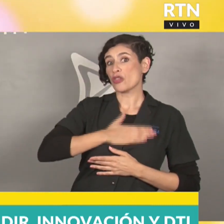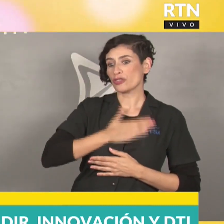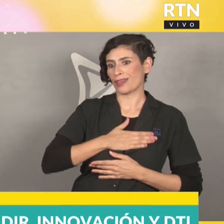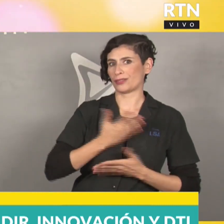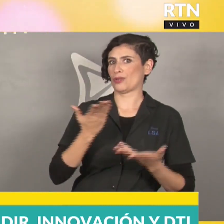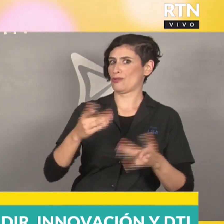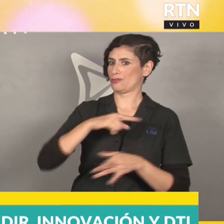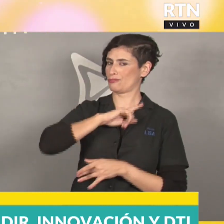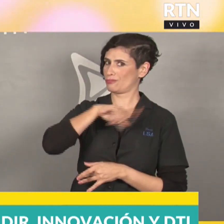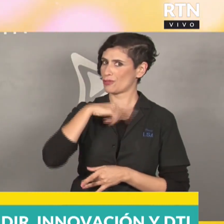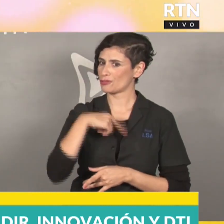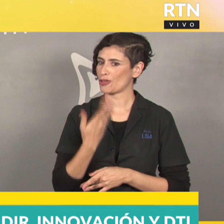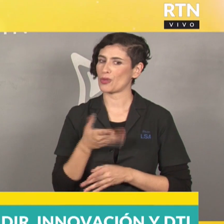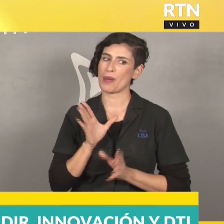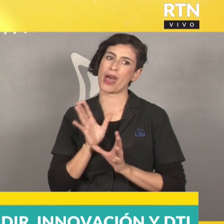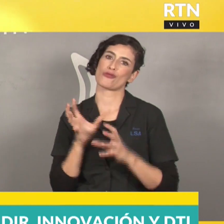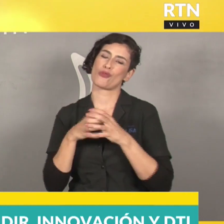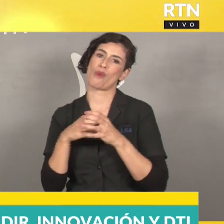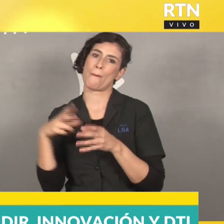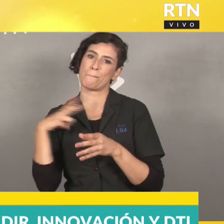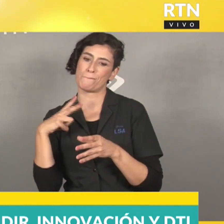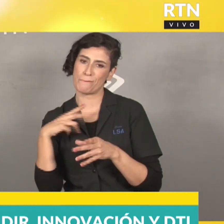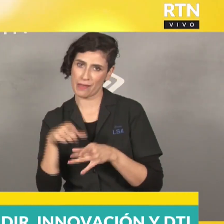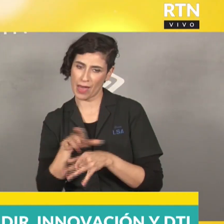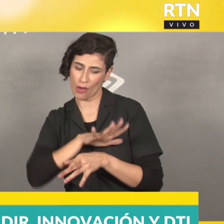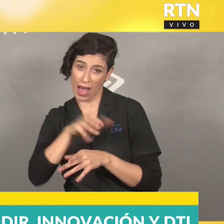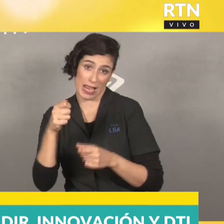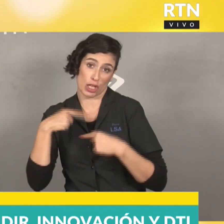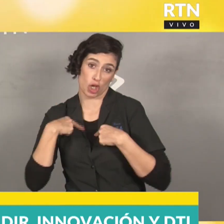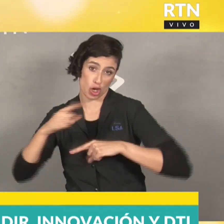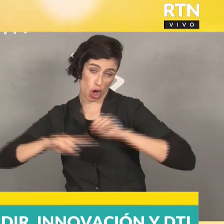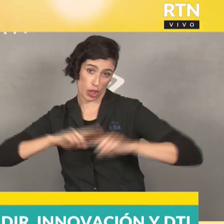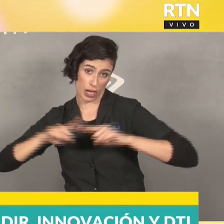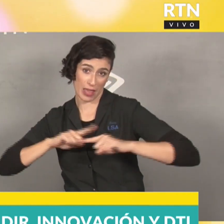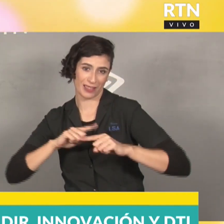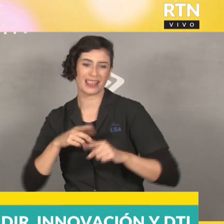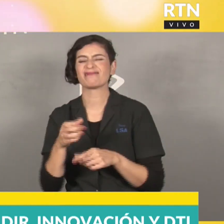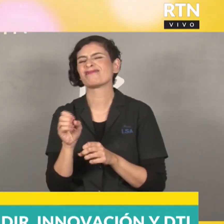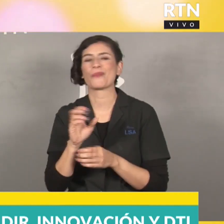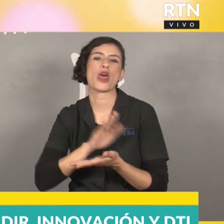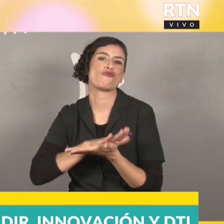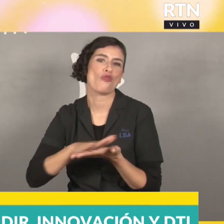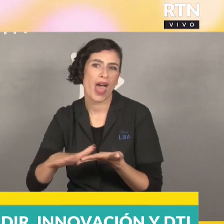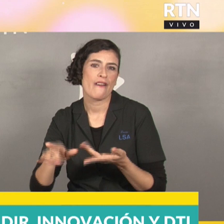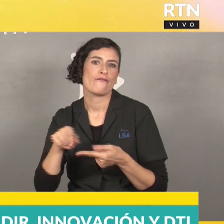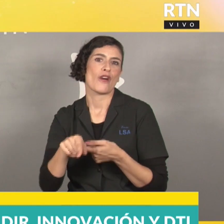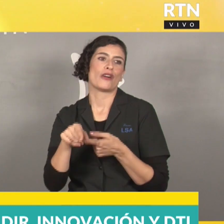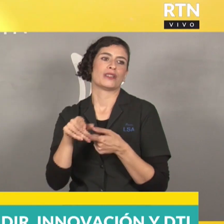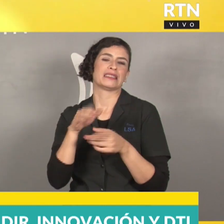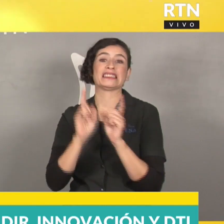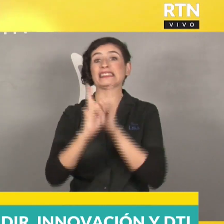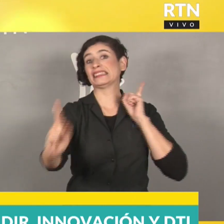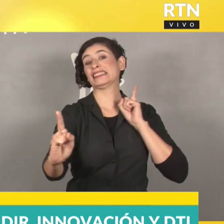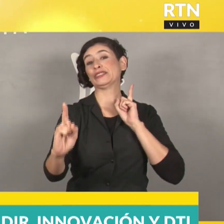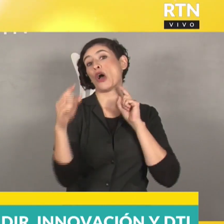todo el sector, para todo el sector privado. O sea, el área que yo estoy coordinando se llama Innovación justamente y Destinos Turísticos